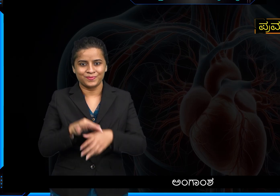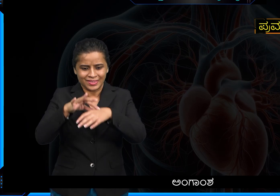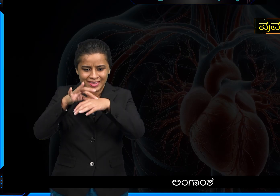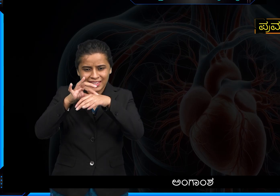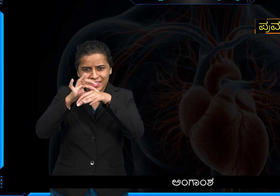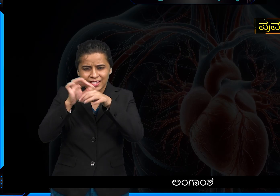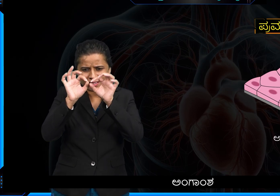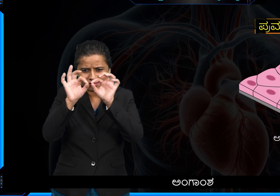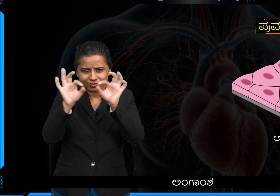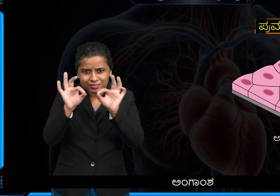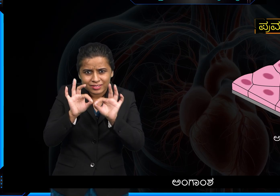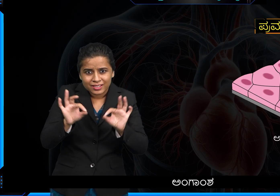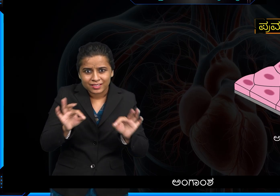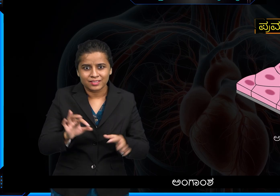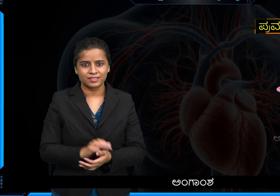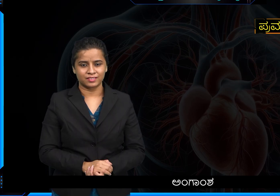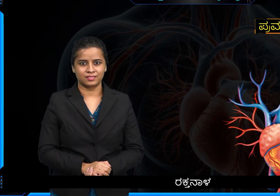ಅಂಗಾಂಶ,